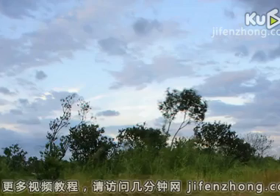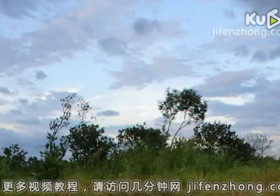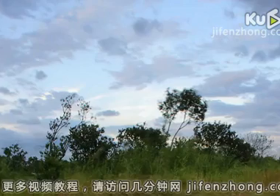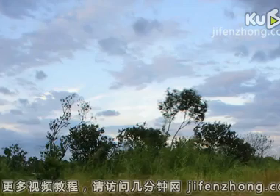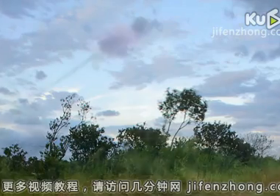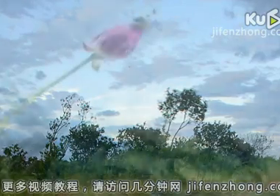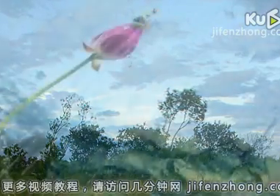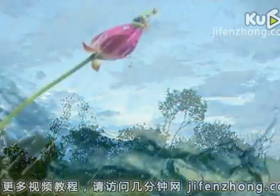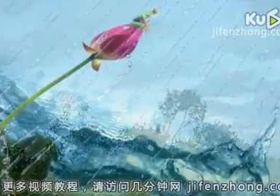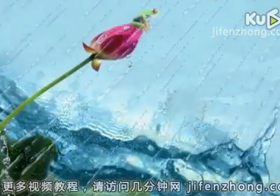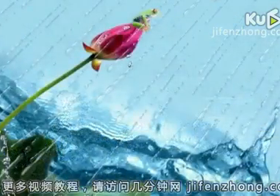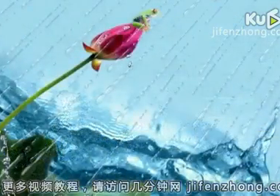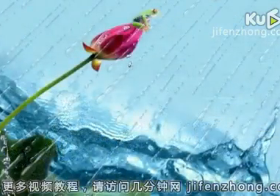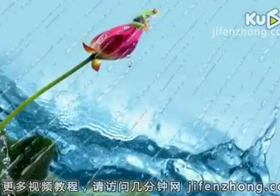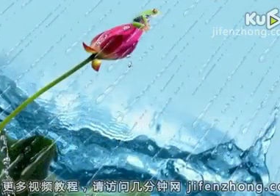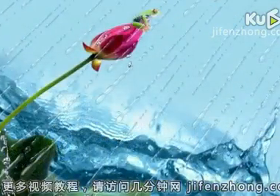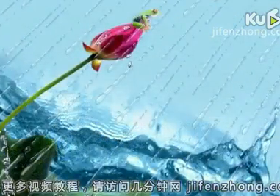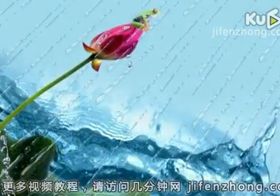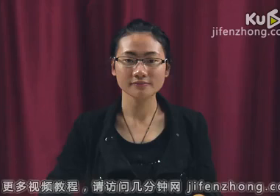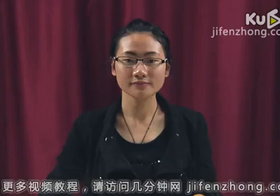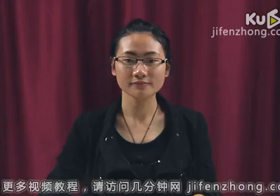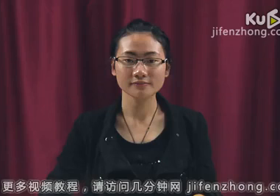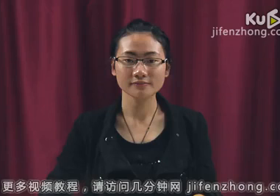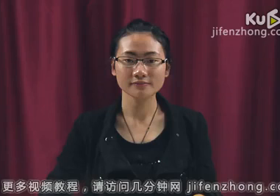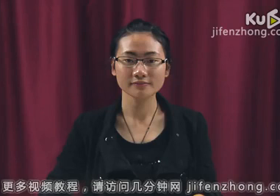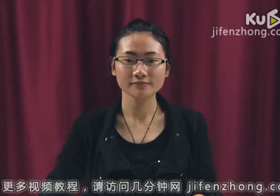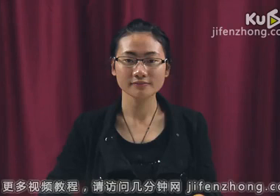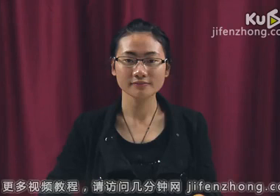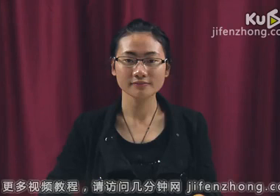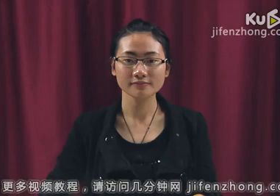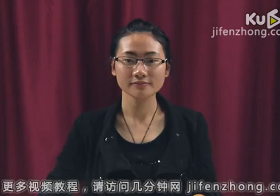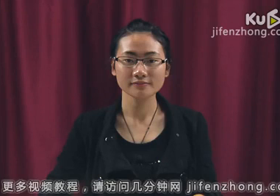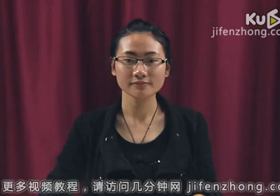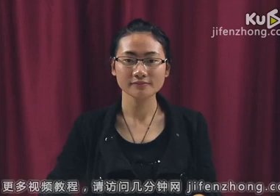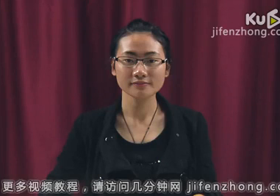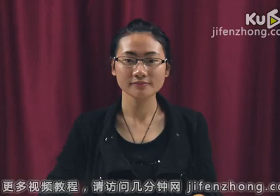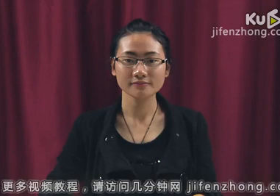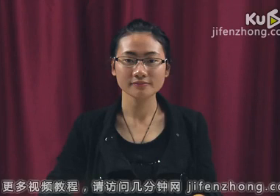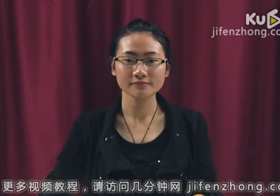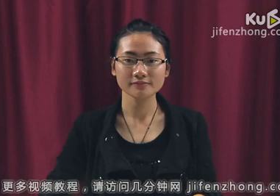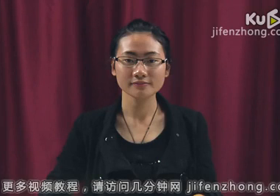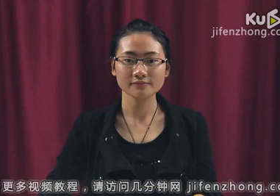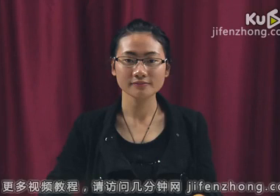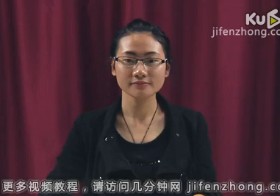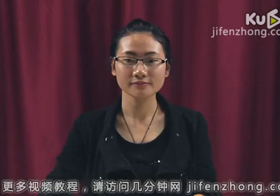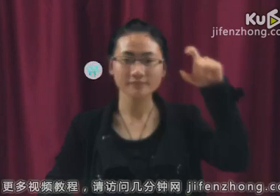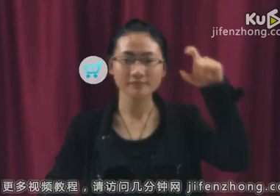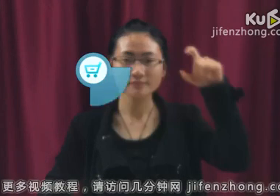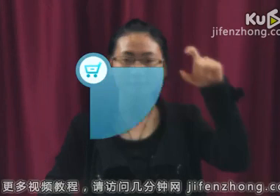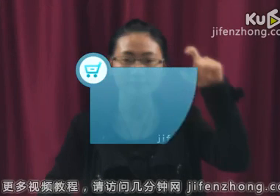但不一定全无浪漫。今天让我们在手语的安静世界里体会大自然的力量。你将需